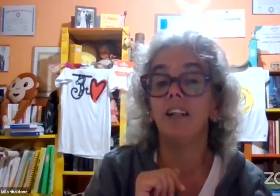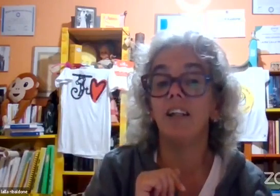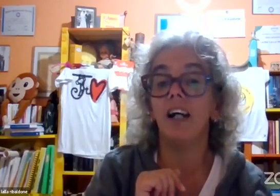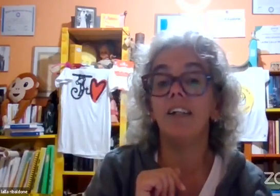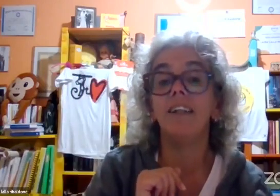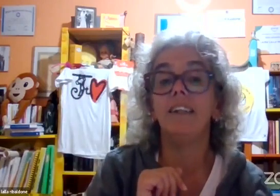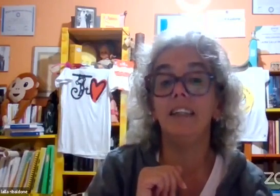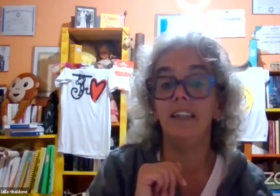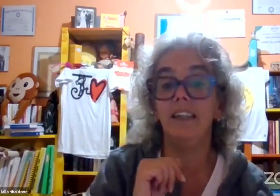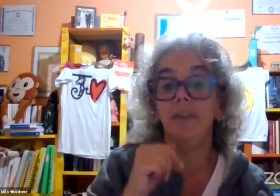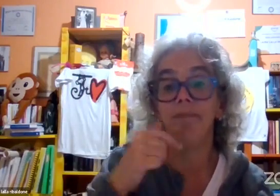Lettera T.